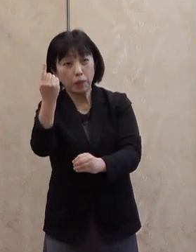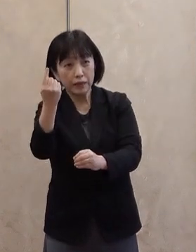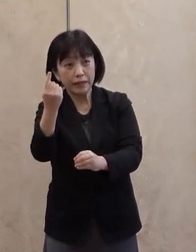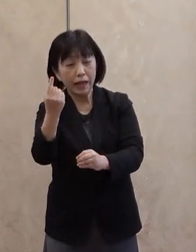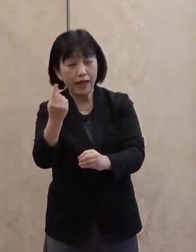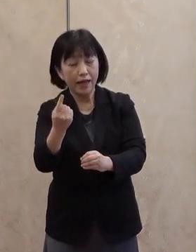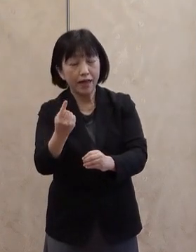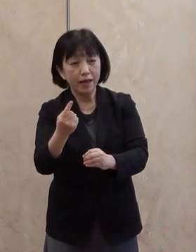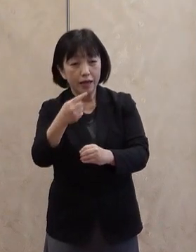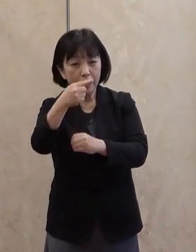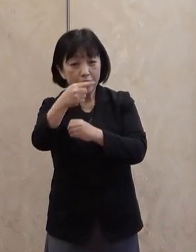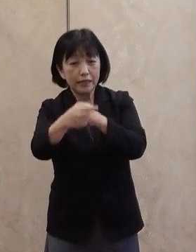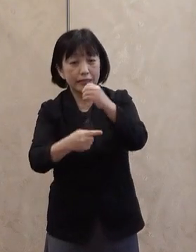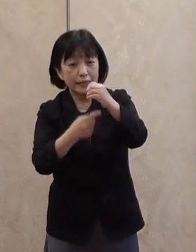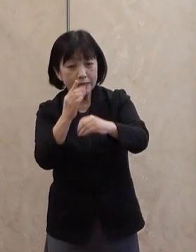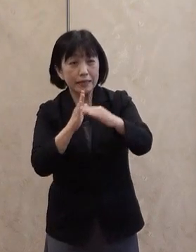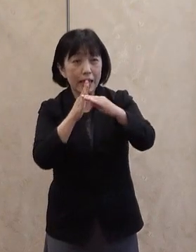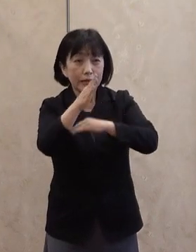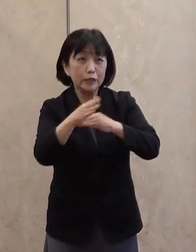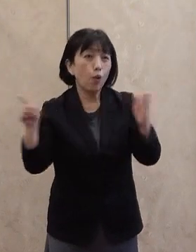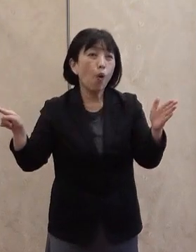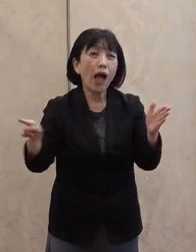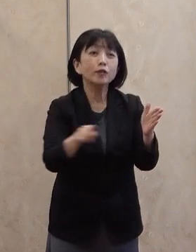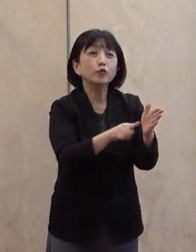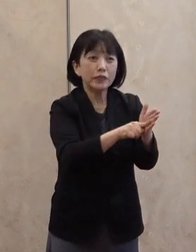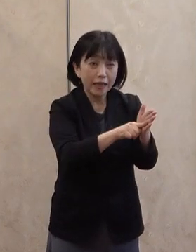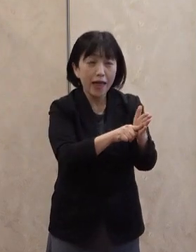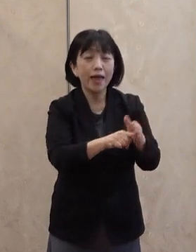年以上が経ってですね、